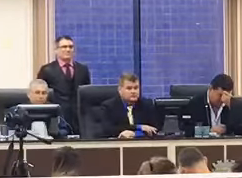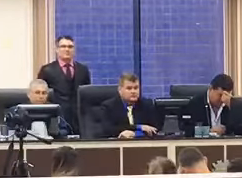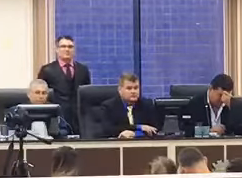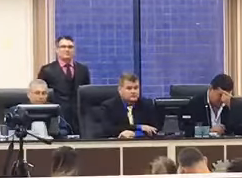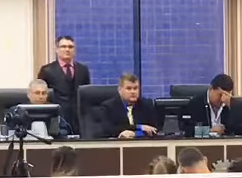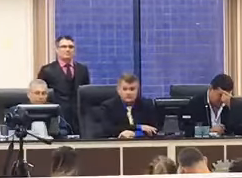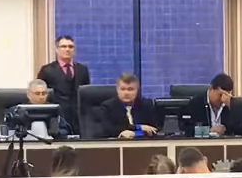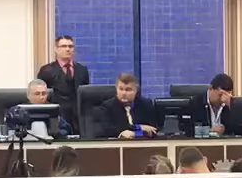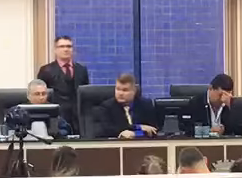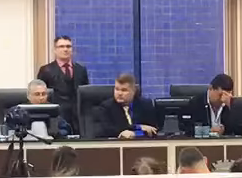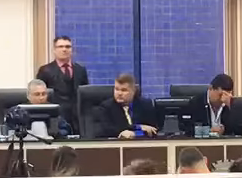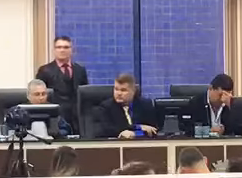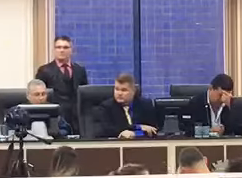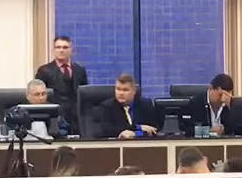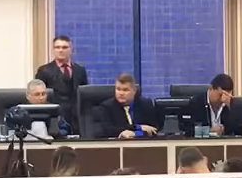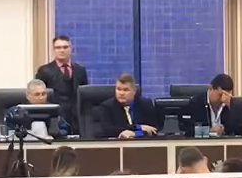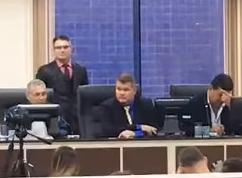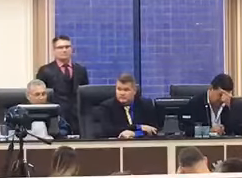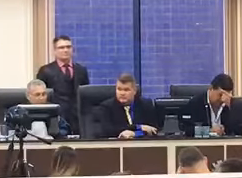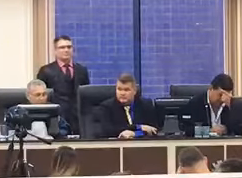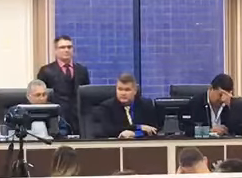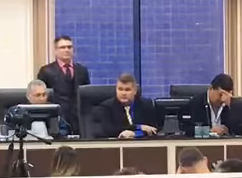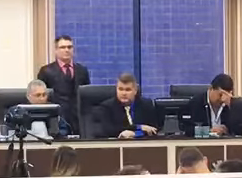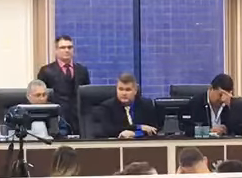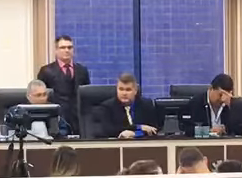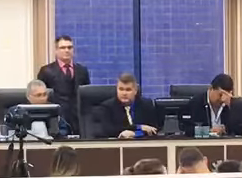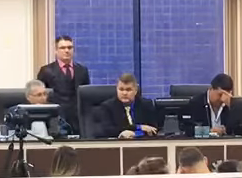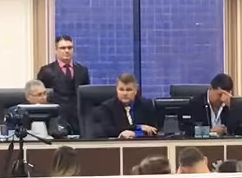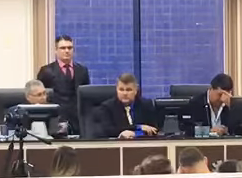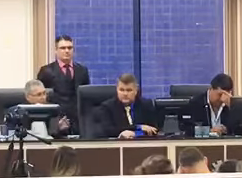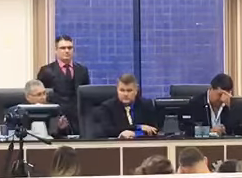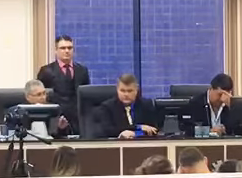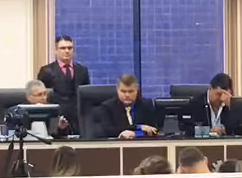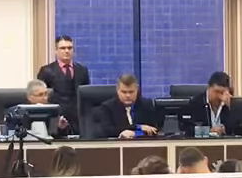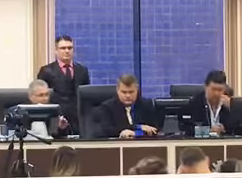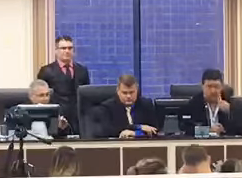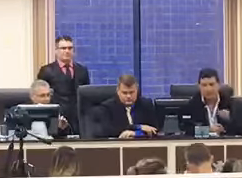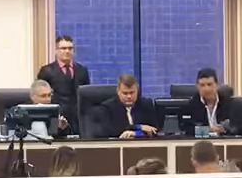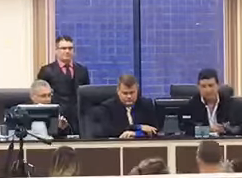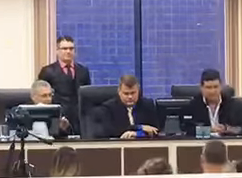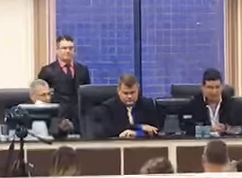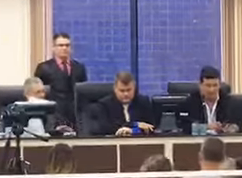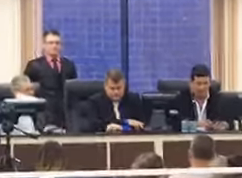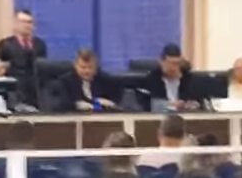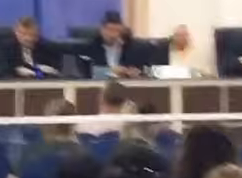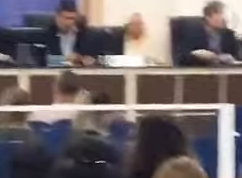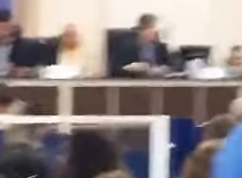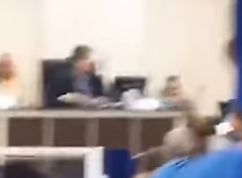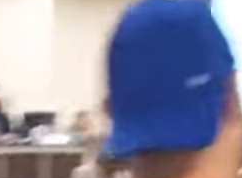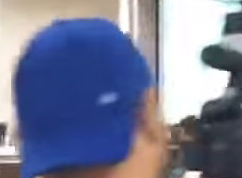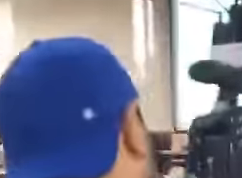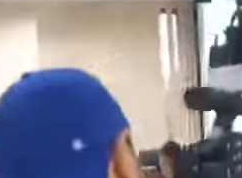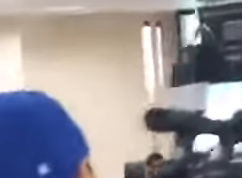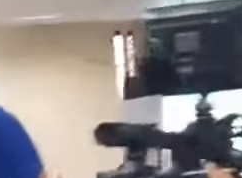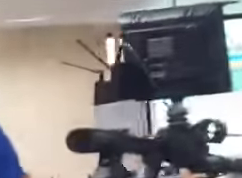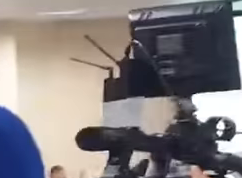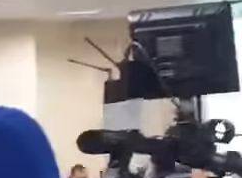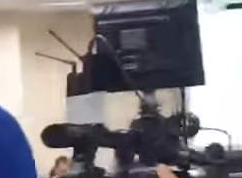0239/2020, autoria Nilo Monteiro. Senhor Presidente, solicito que sejam dadas como lida as indicações.